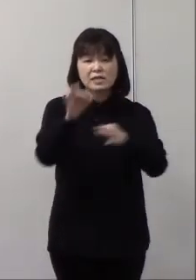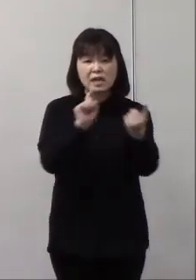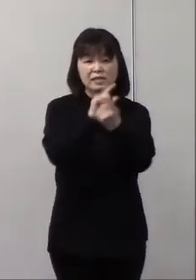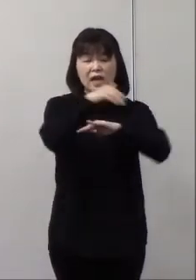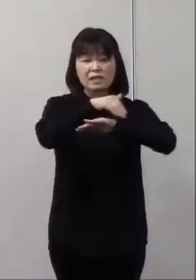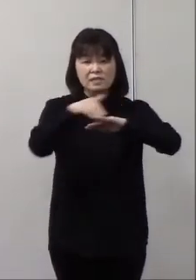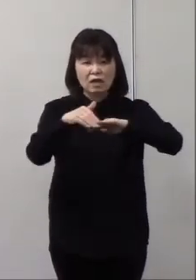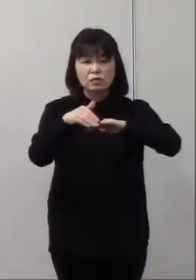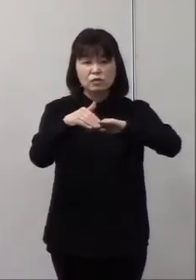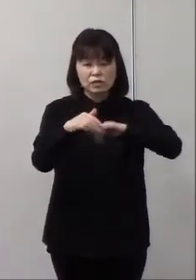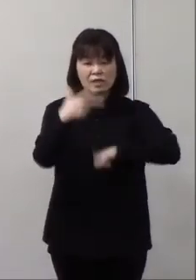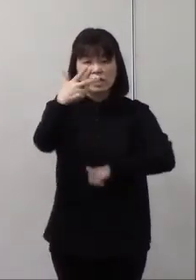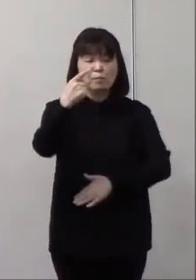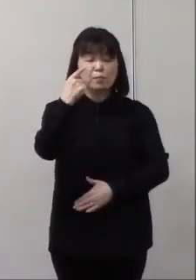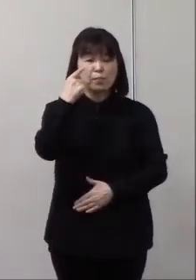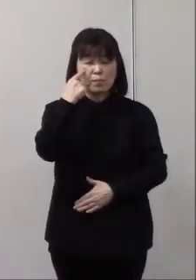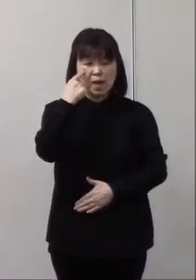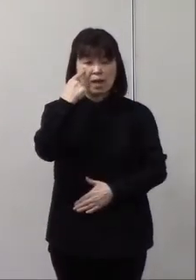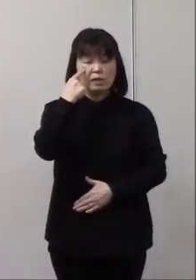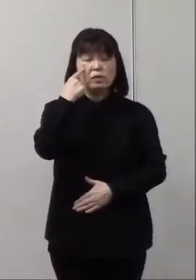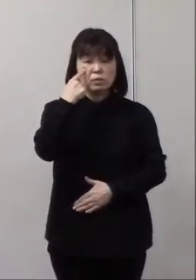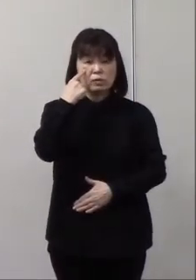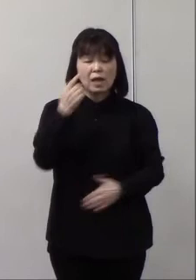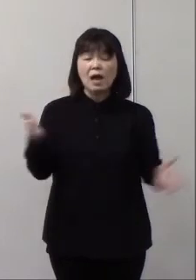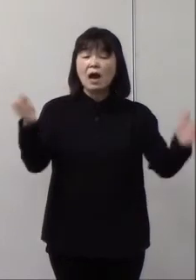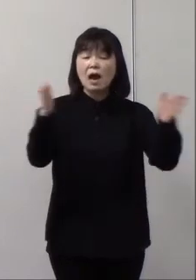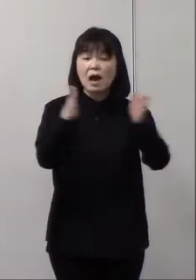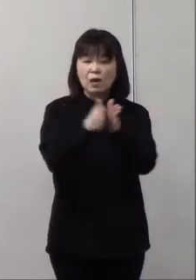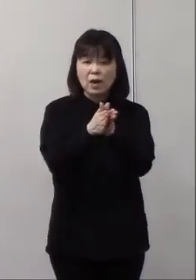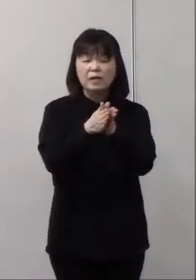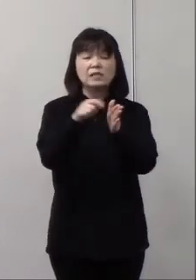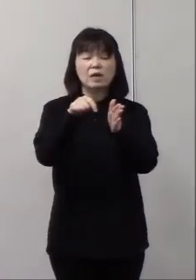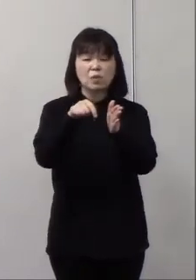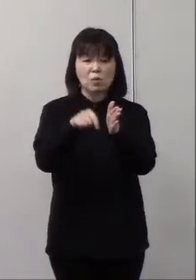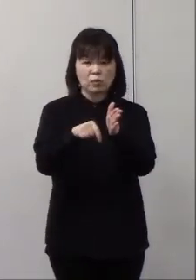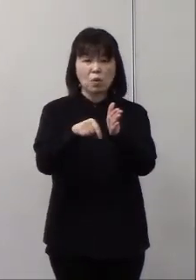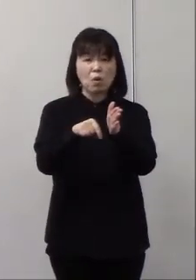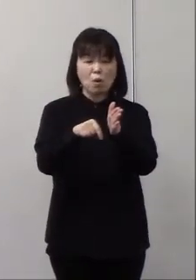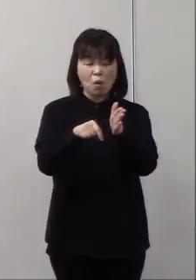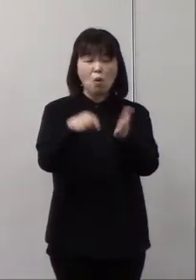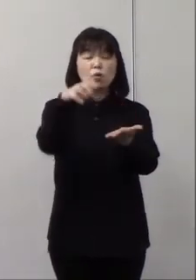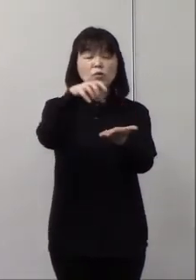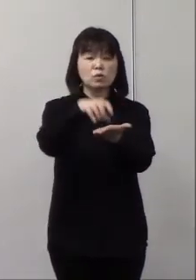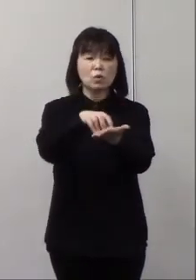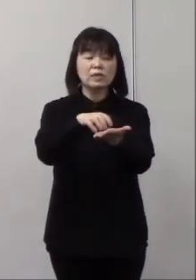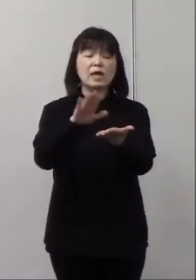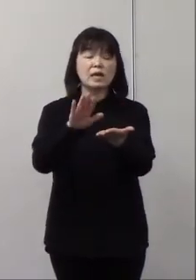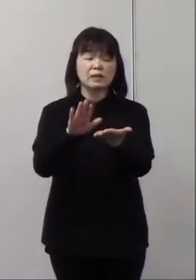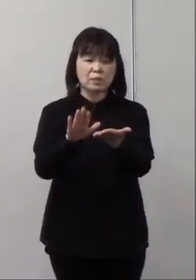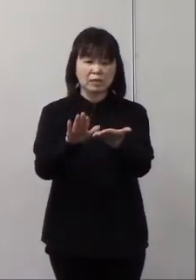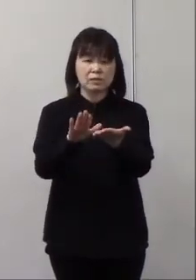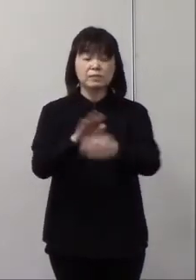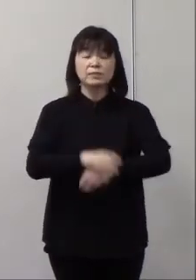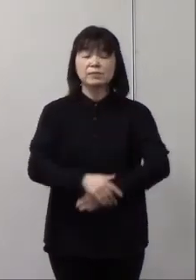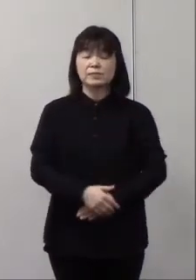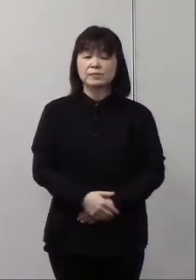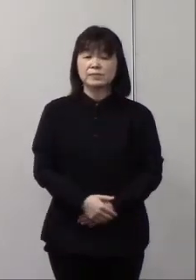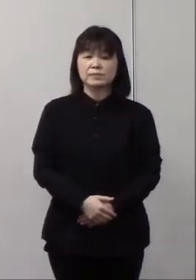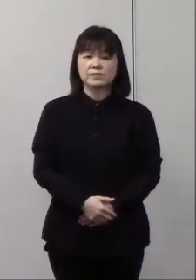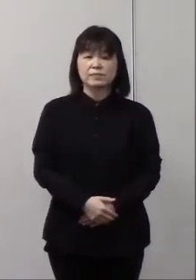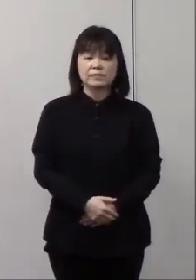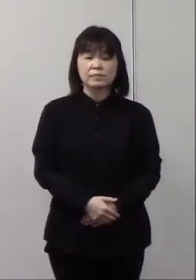第7弾ということでセットにしたものを、第7弾の経済対策として出す